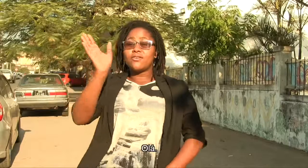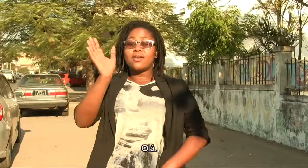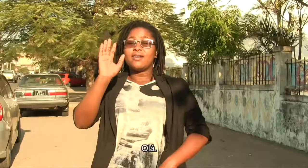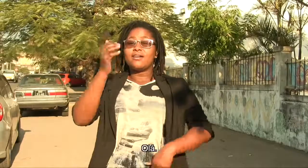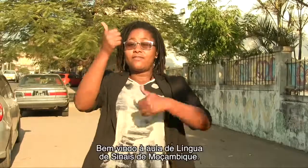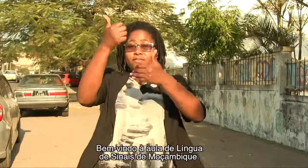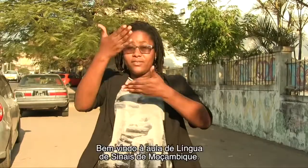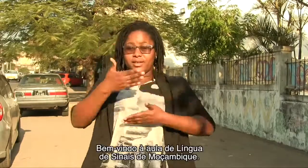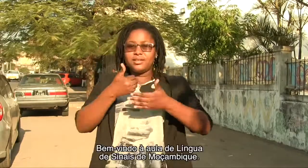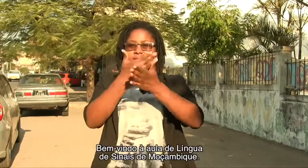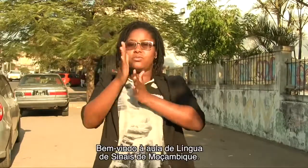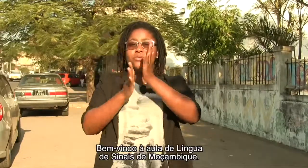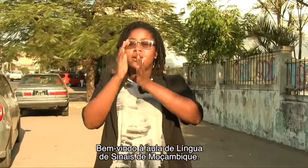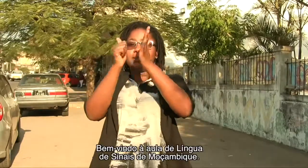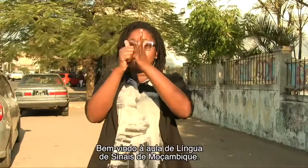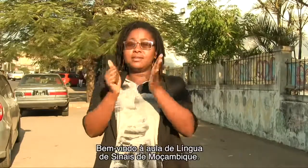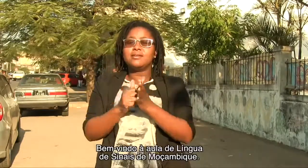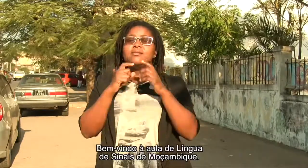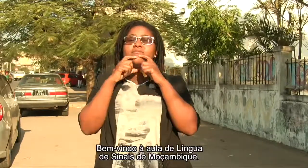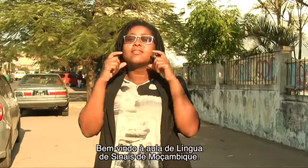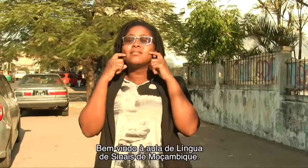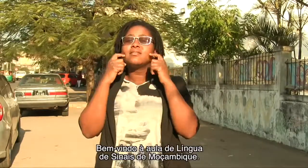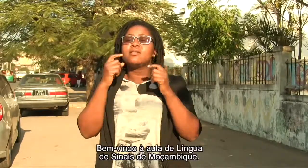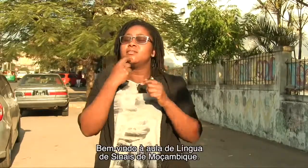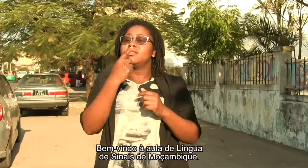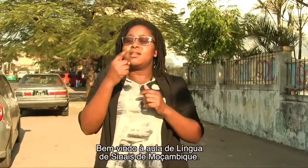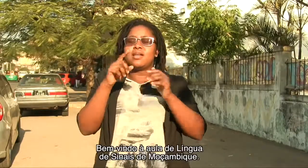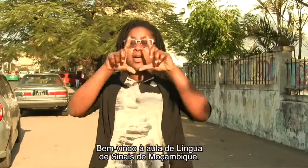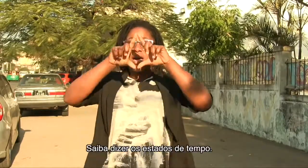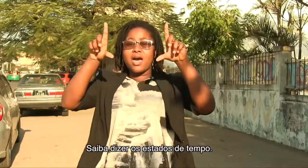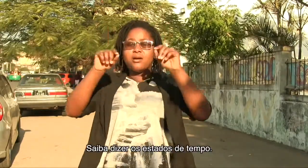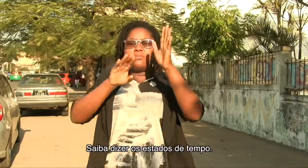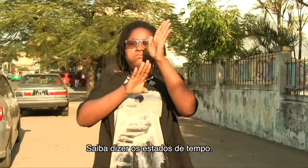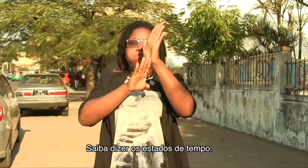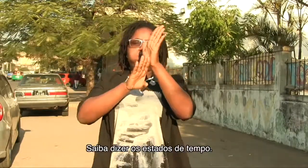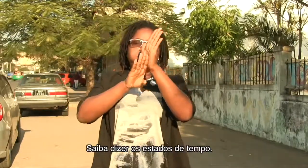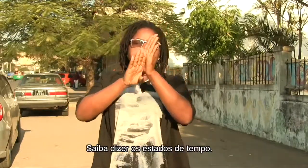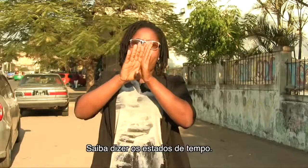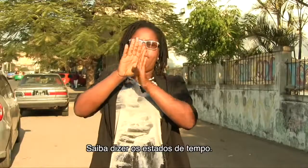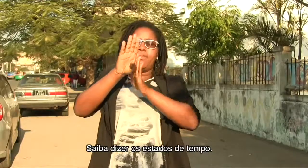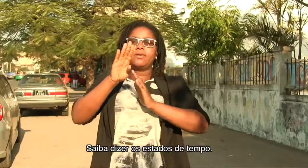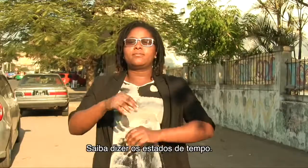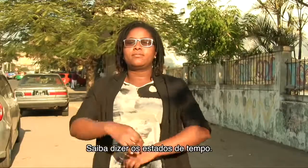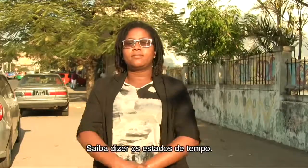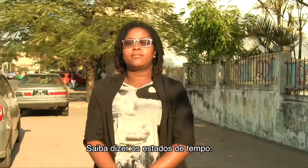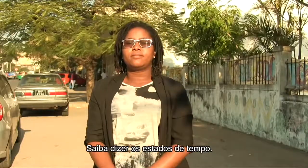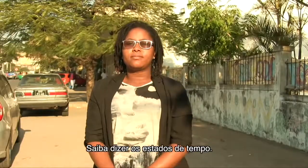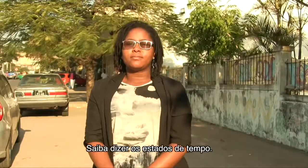Olá, bem-vindo à aula de Línguas de Sinais de Moçambique. Saiba dizer os estados do